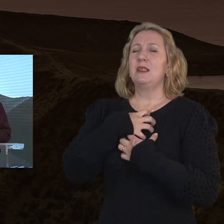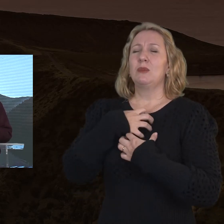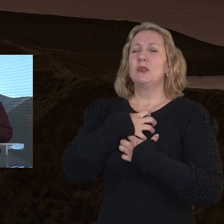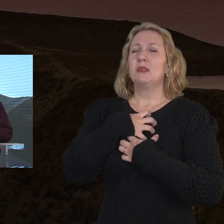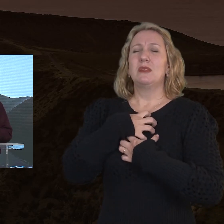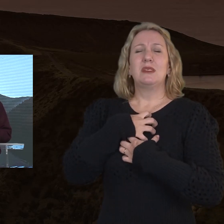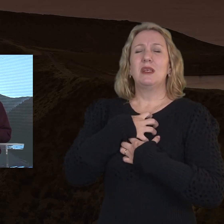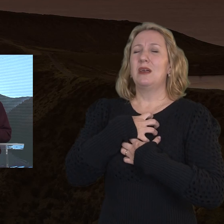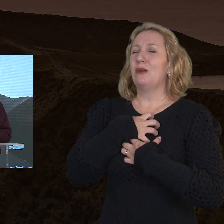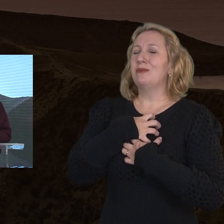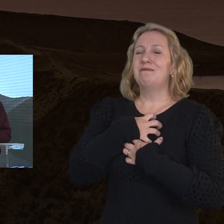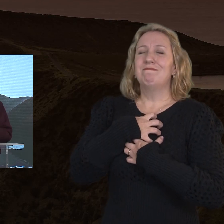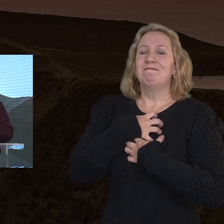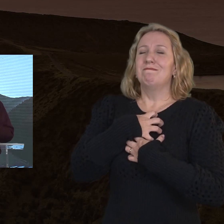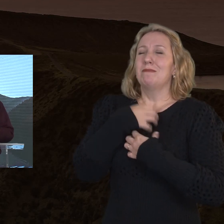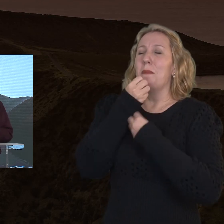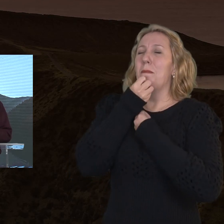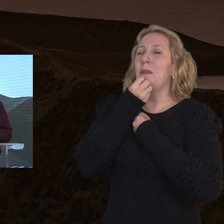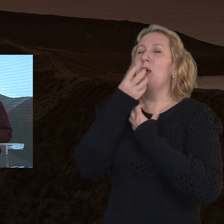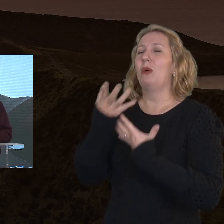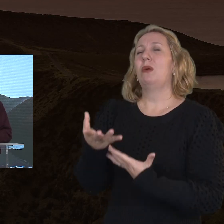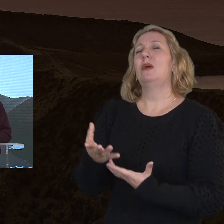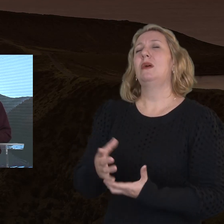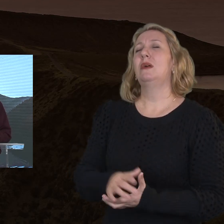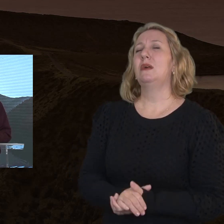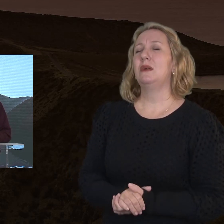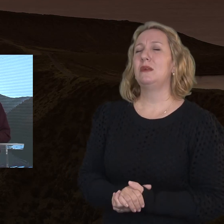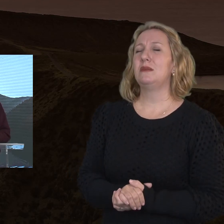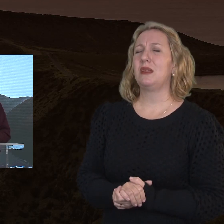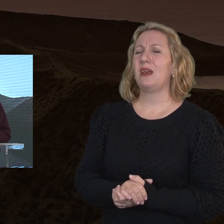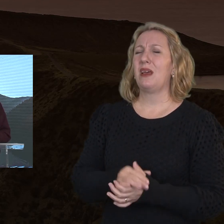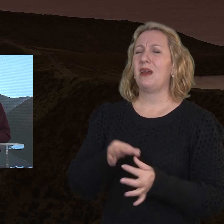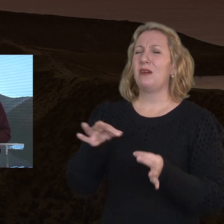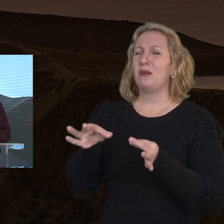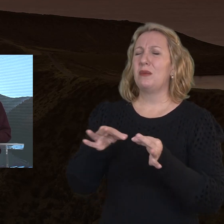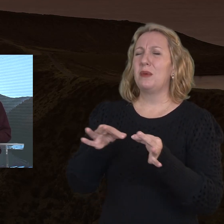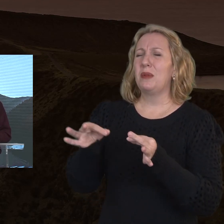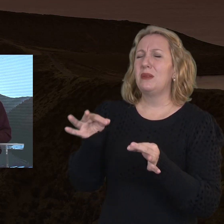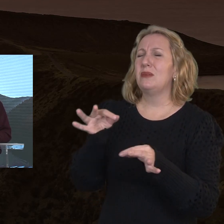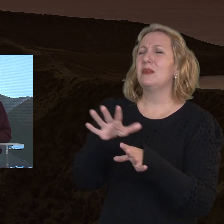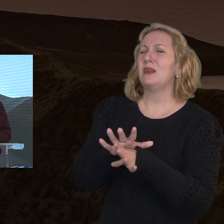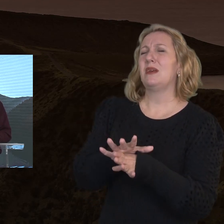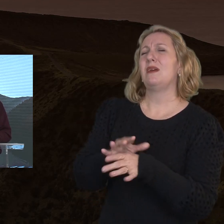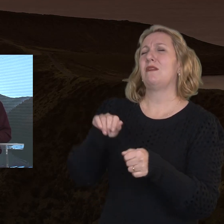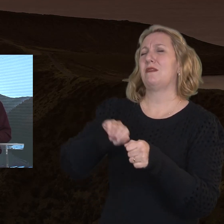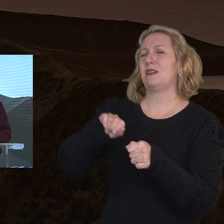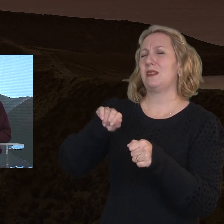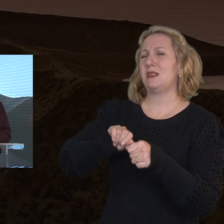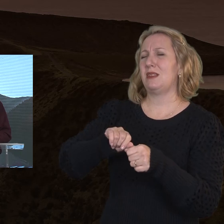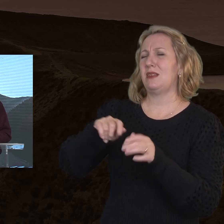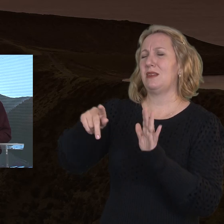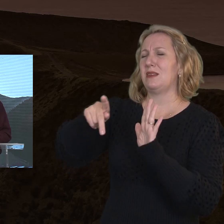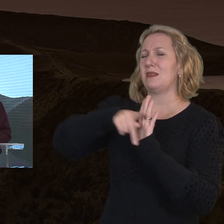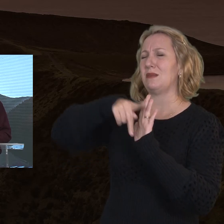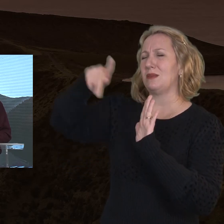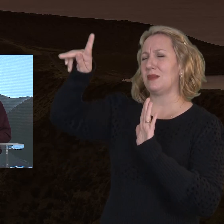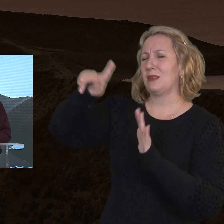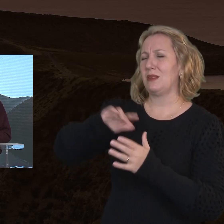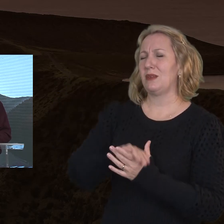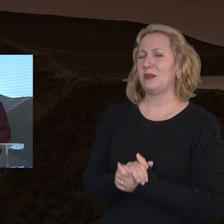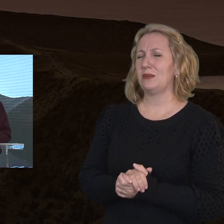senhor vibrante uma emoção motivada para cumprir a tua vontade para acelerar eu